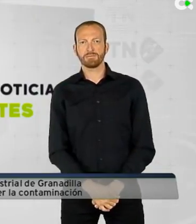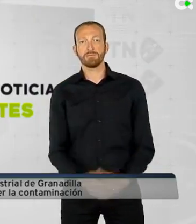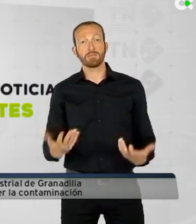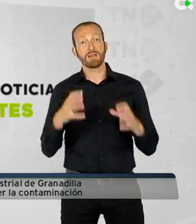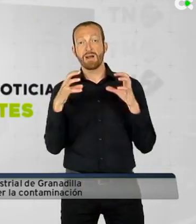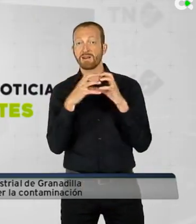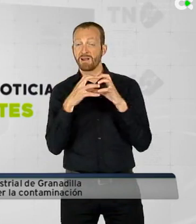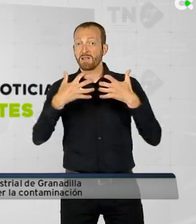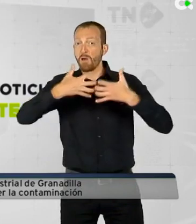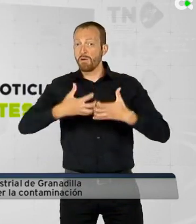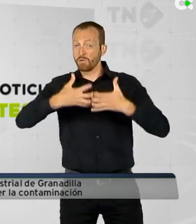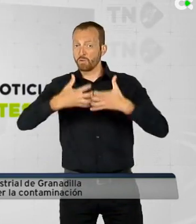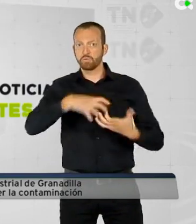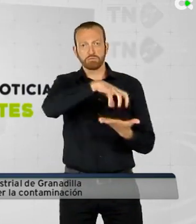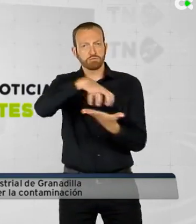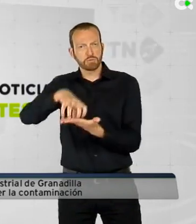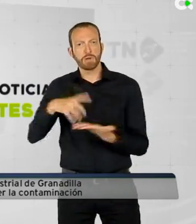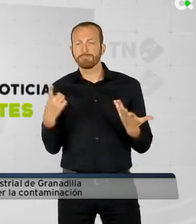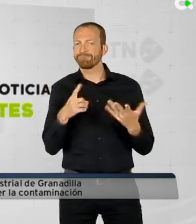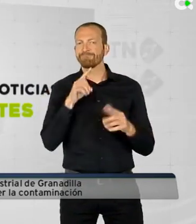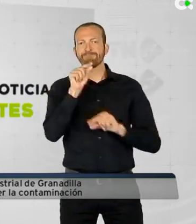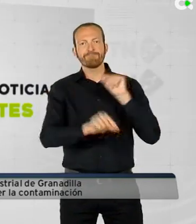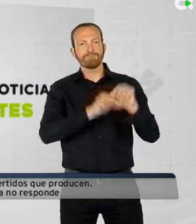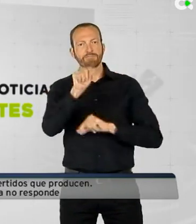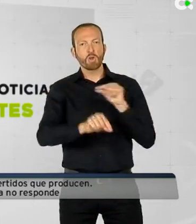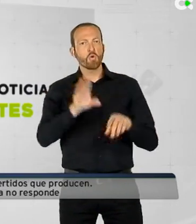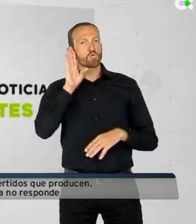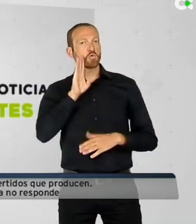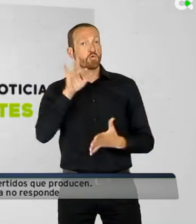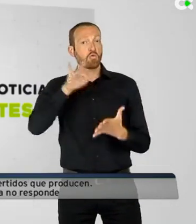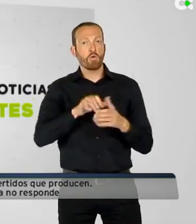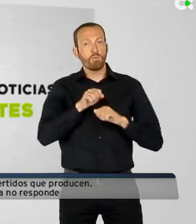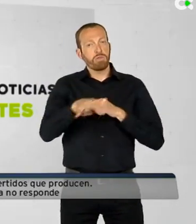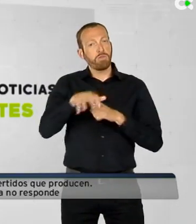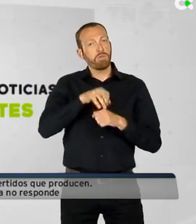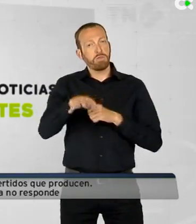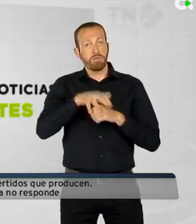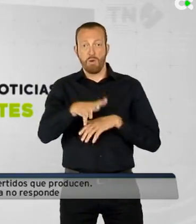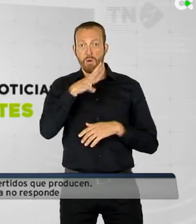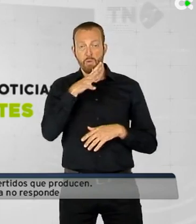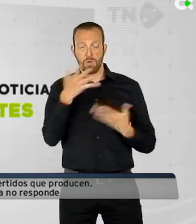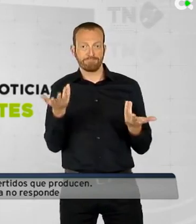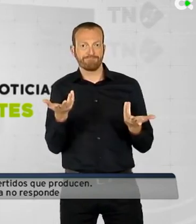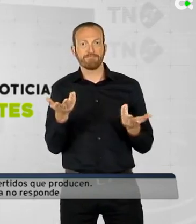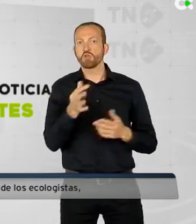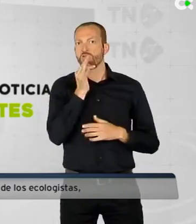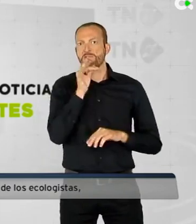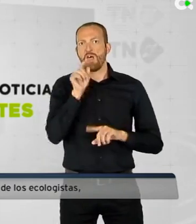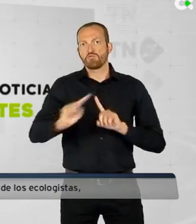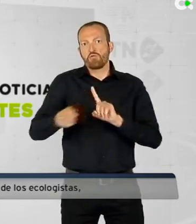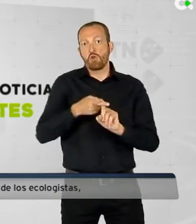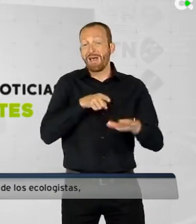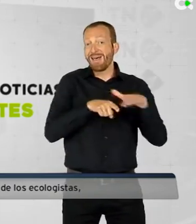El polígono industrial de Granadilla sigue sin resolver la contaminación que generan los vertidos que produce. La gerencia no responde a